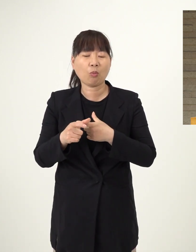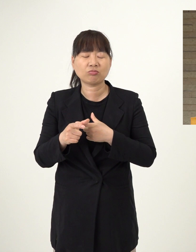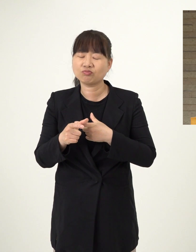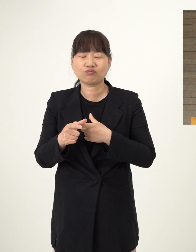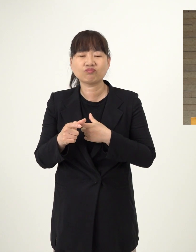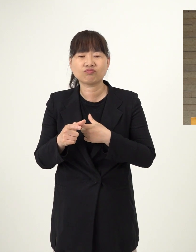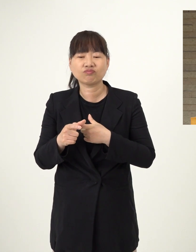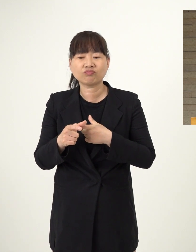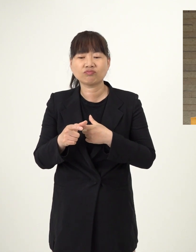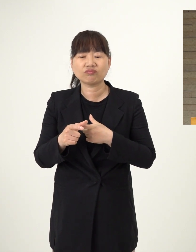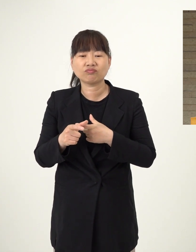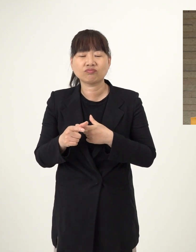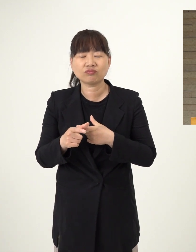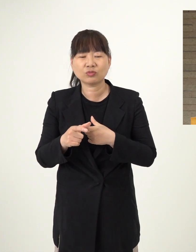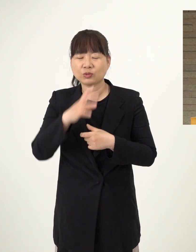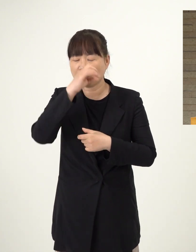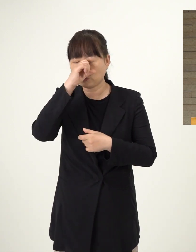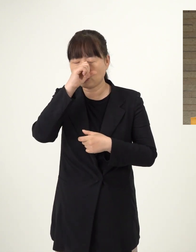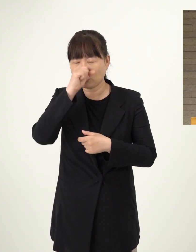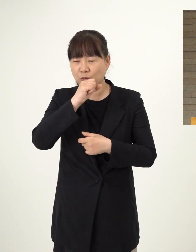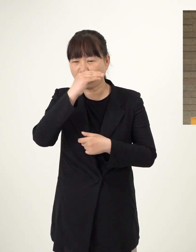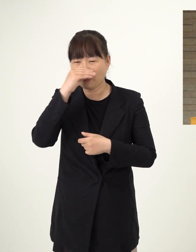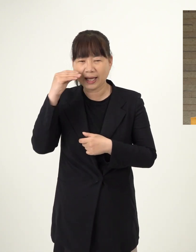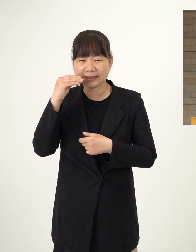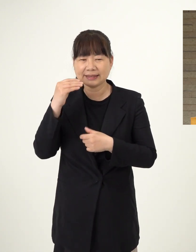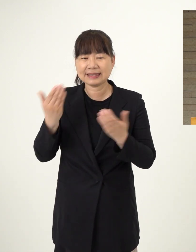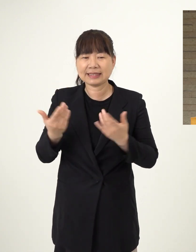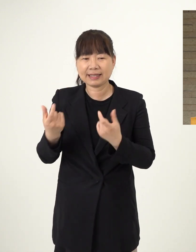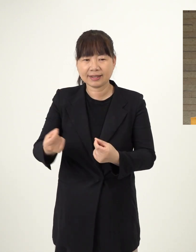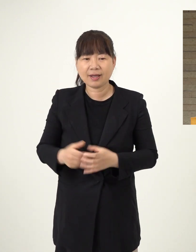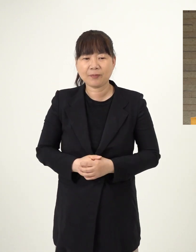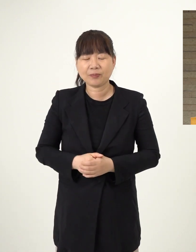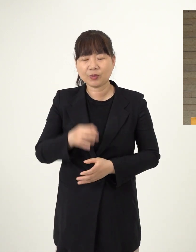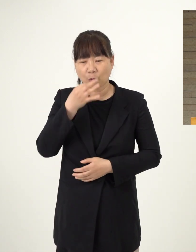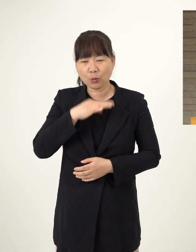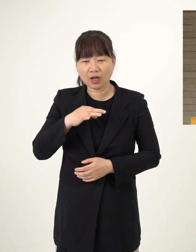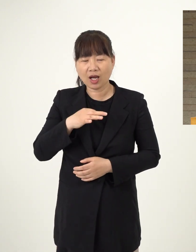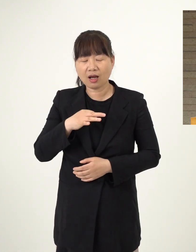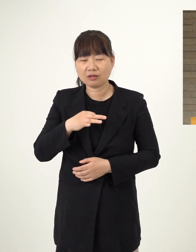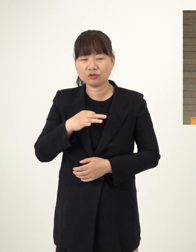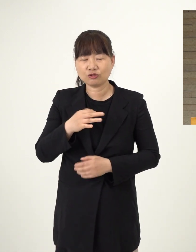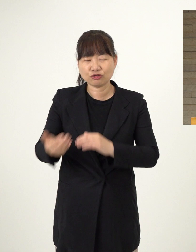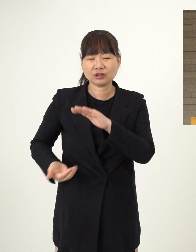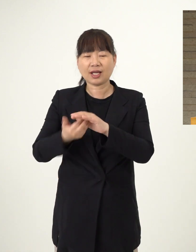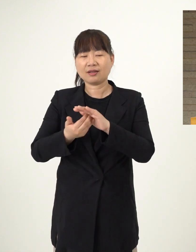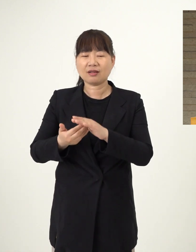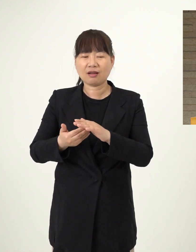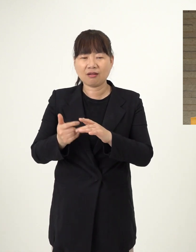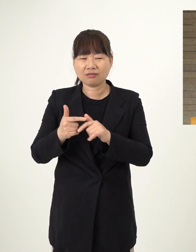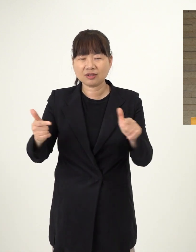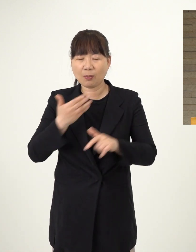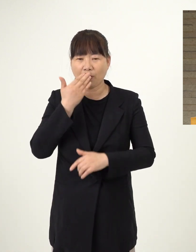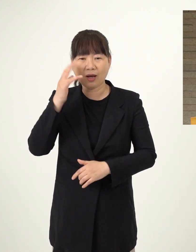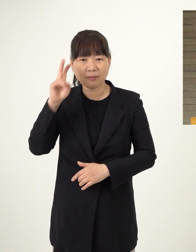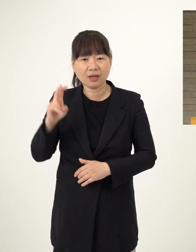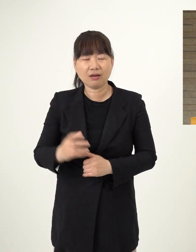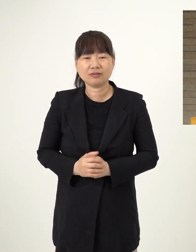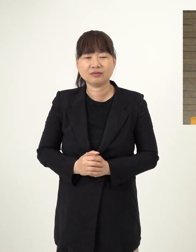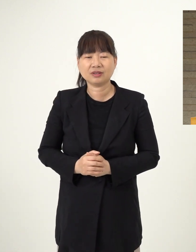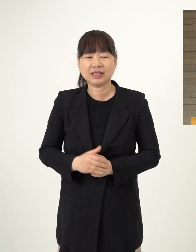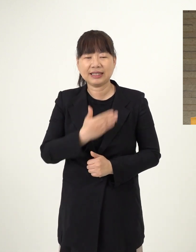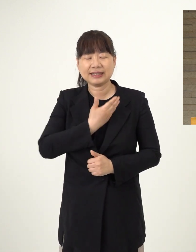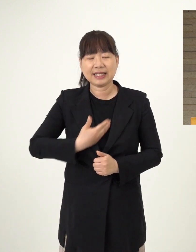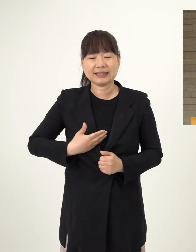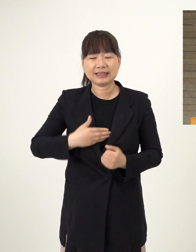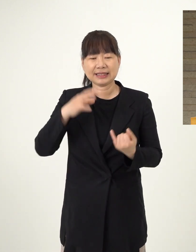시기적으로도 명절이고 또 효과적이었을 텐데. 그러니까 제자들의 이